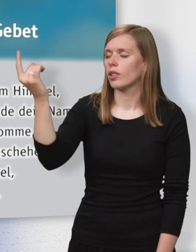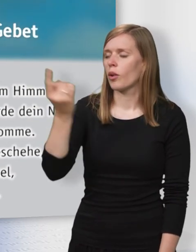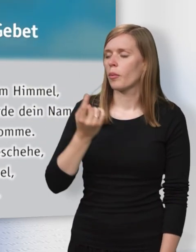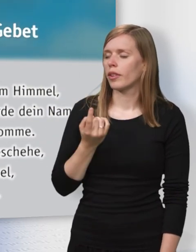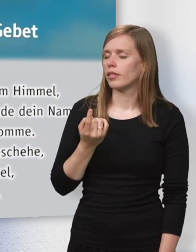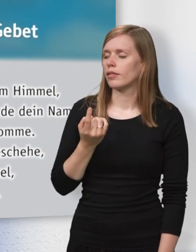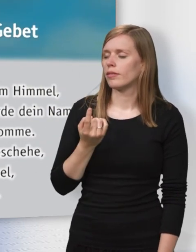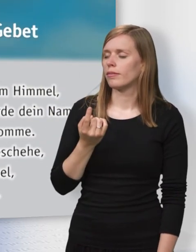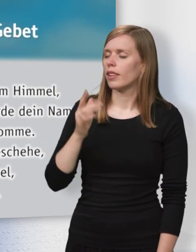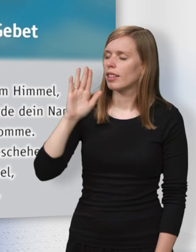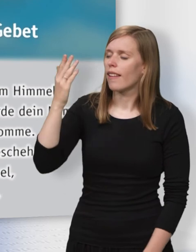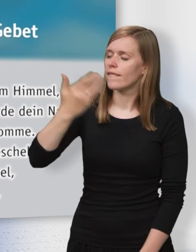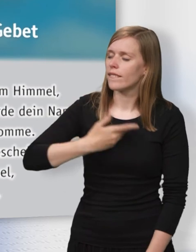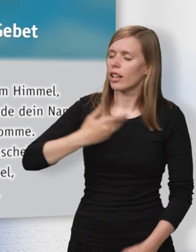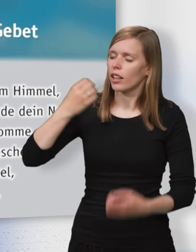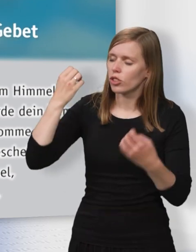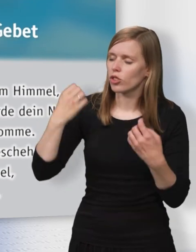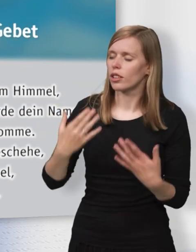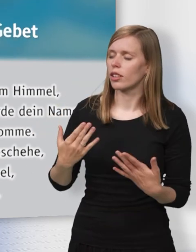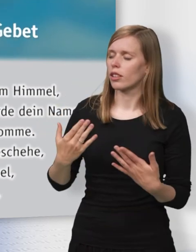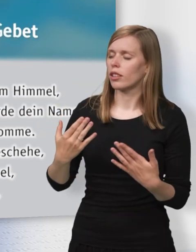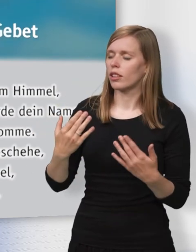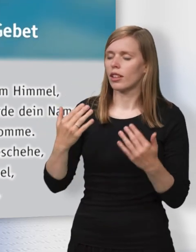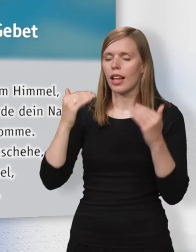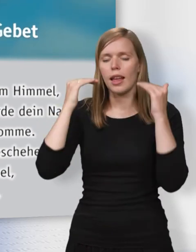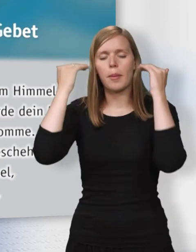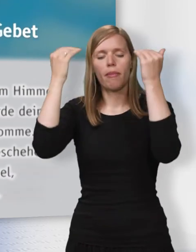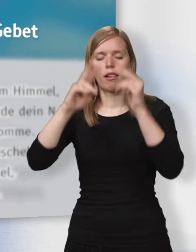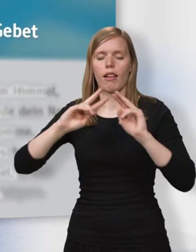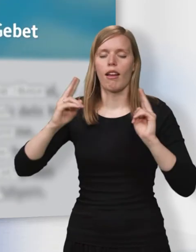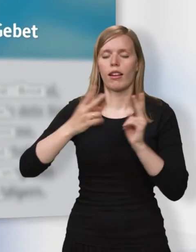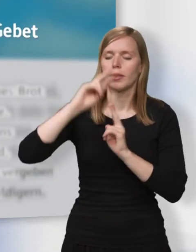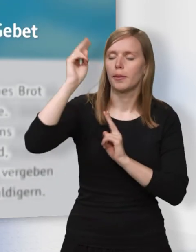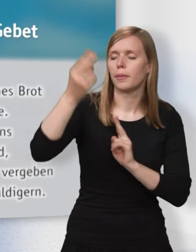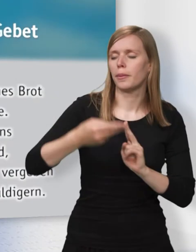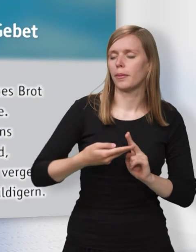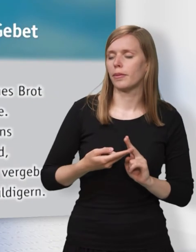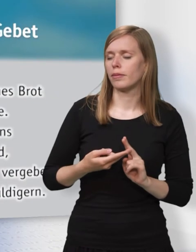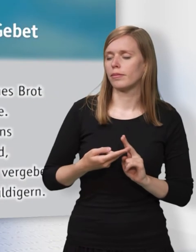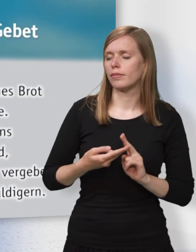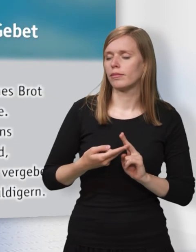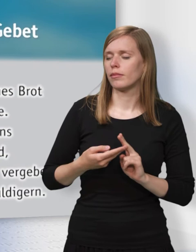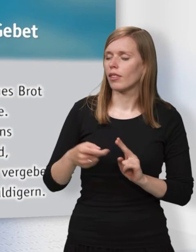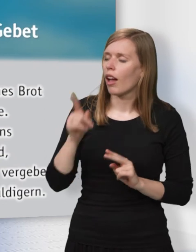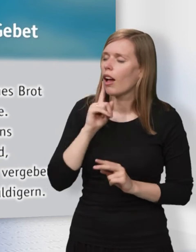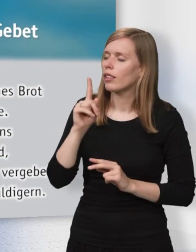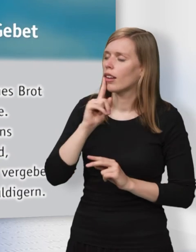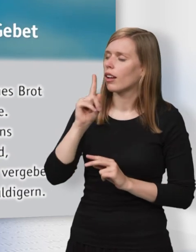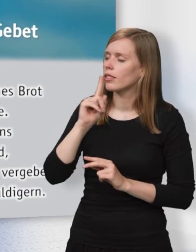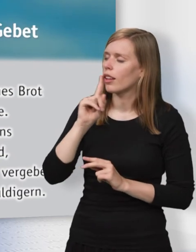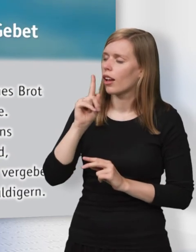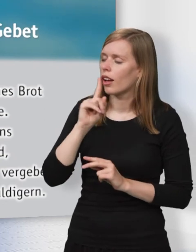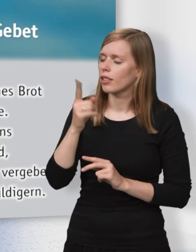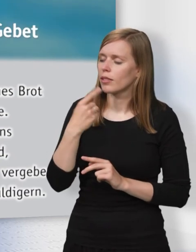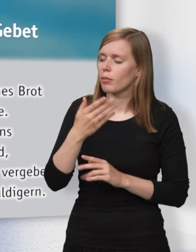komme, dein Wille geschehe, wie im Himmel so auf Erden. Unser tägliches